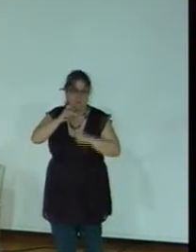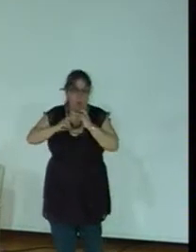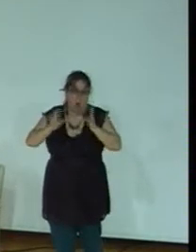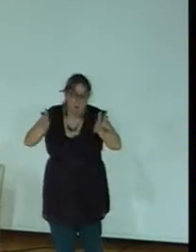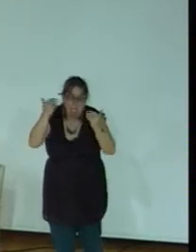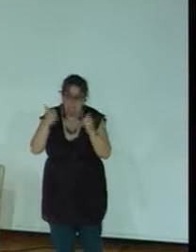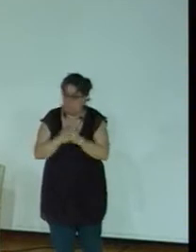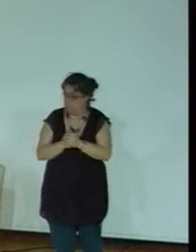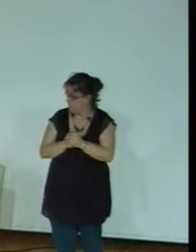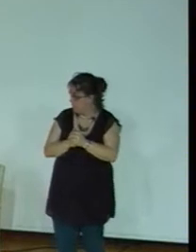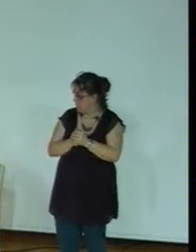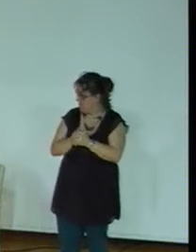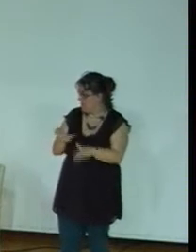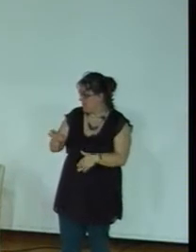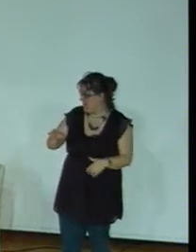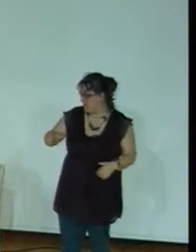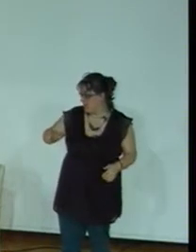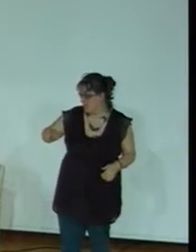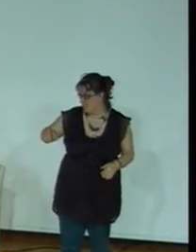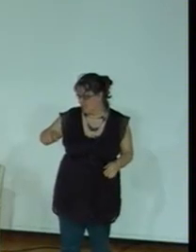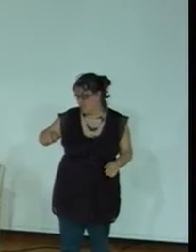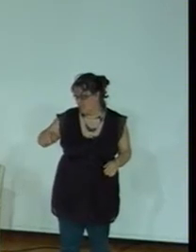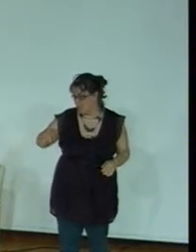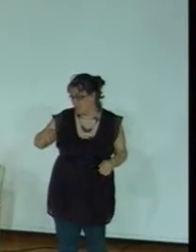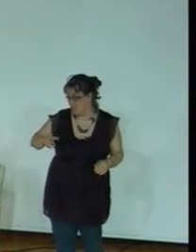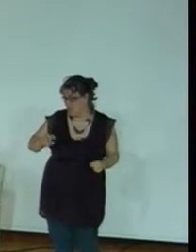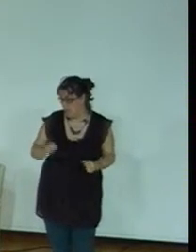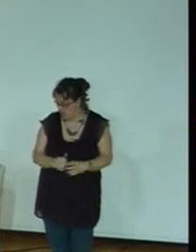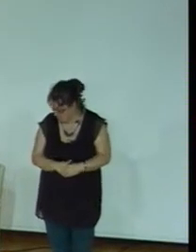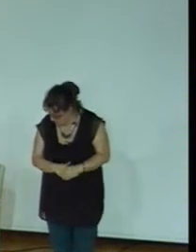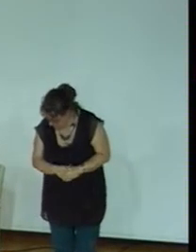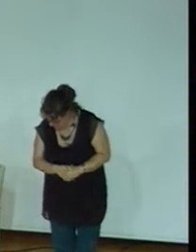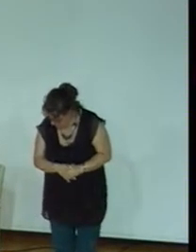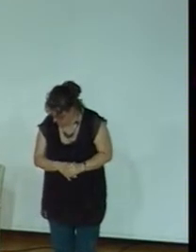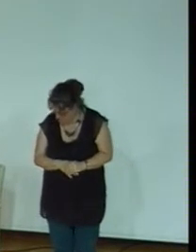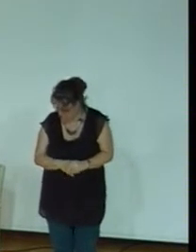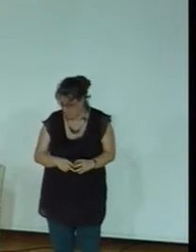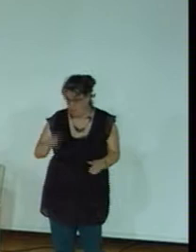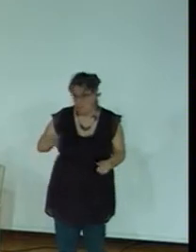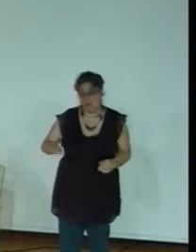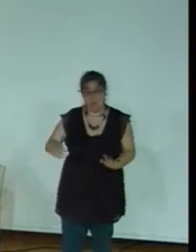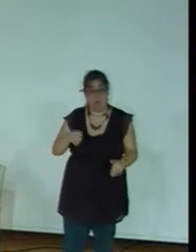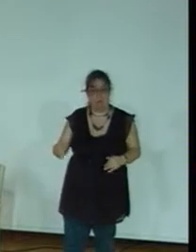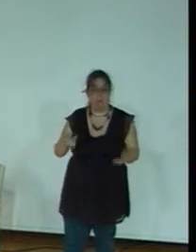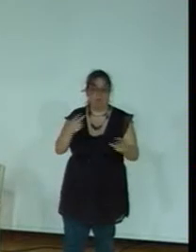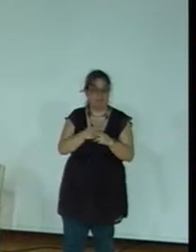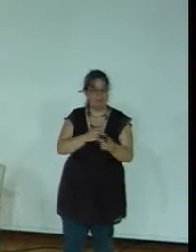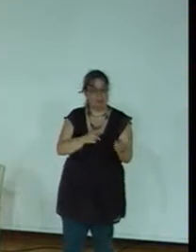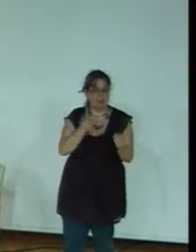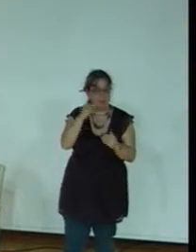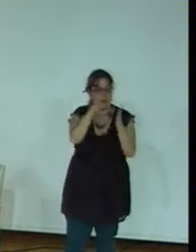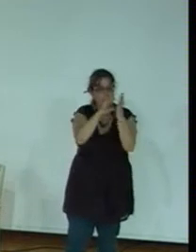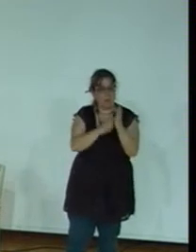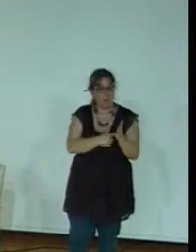Étonnamment. Je rappelle quand même que ça vient du principe que, quelle que soit la situation, garde à vue, etc., on a le droit de garder le silence. Quoi.